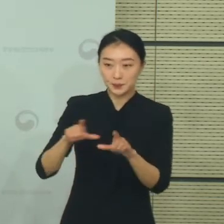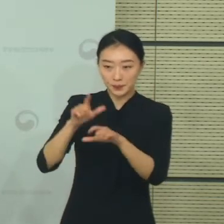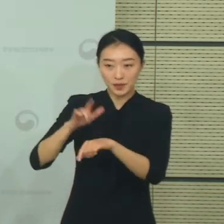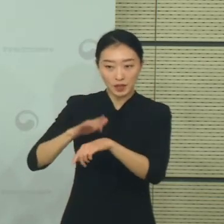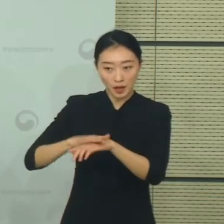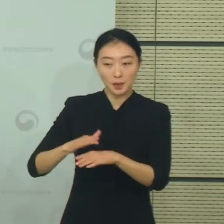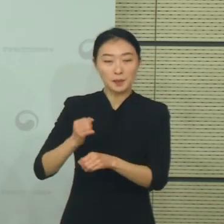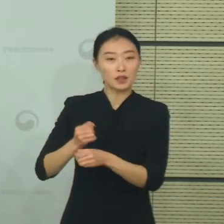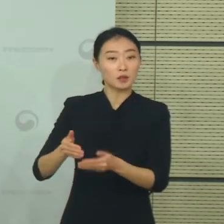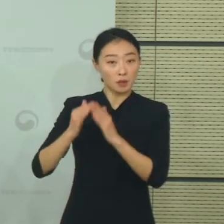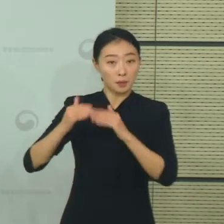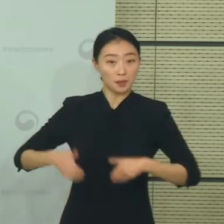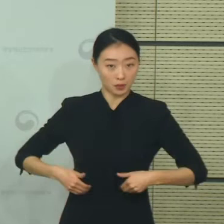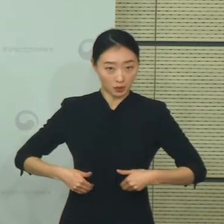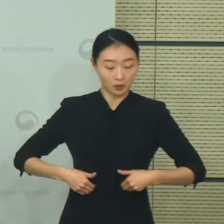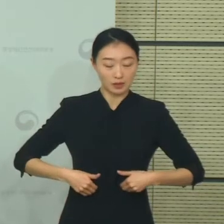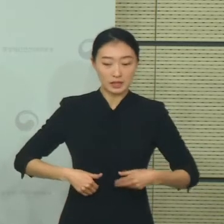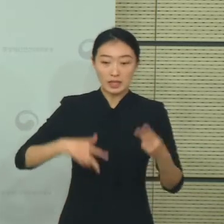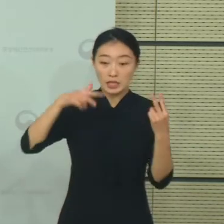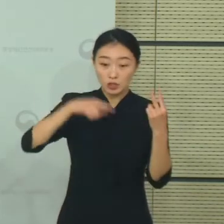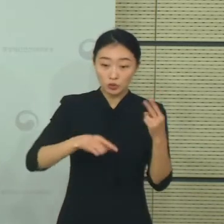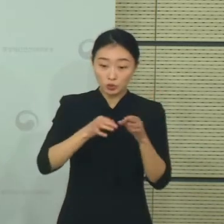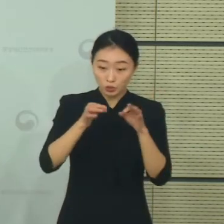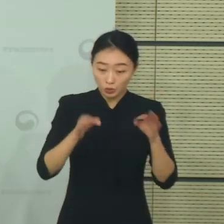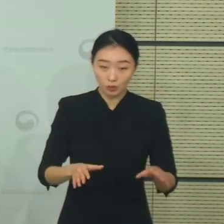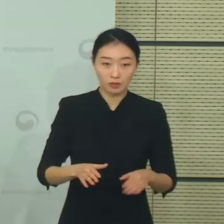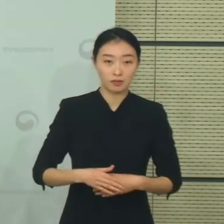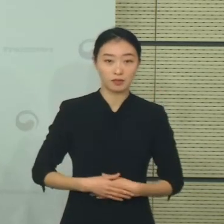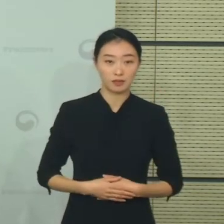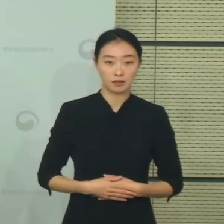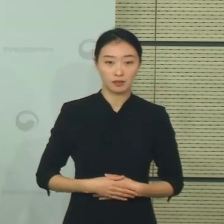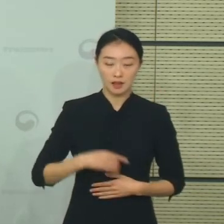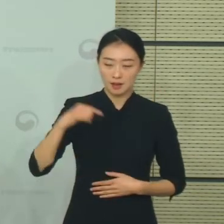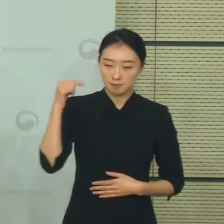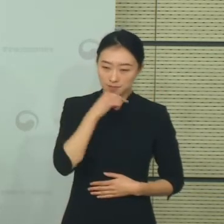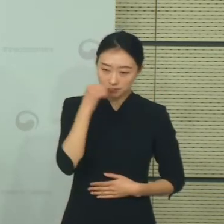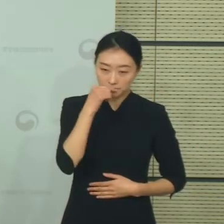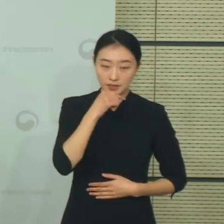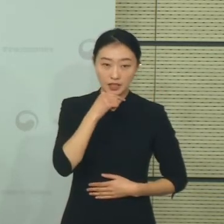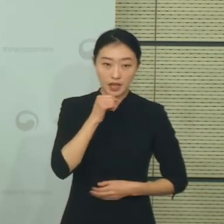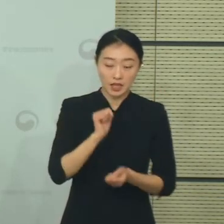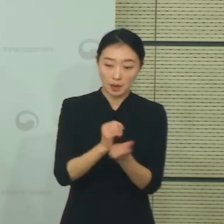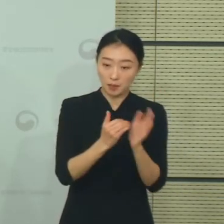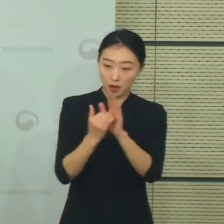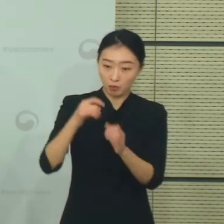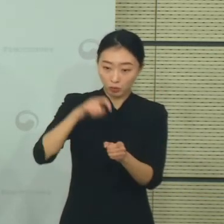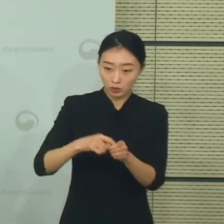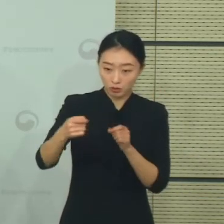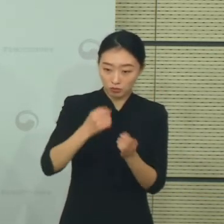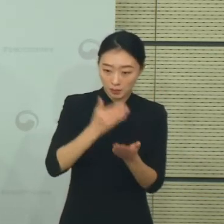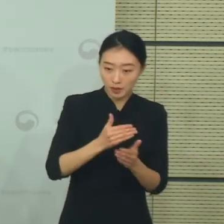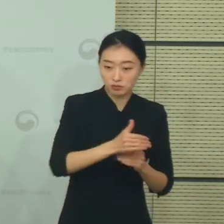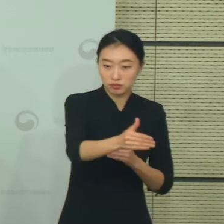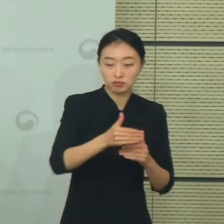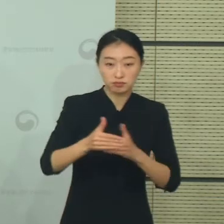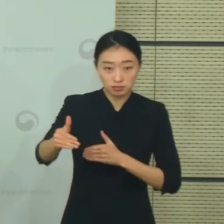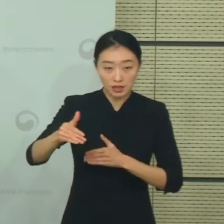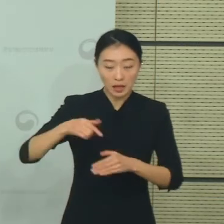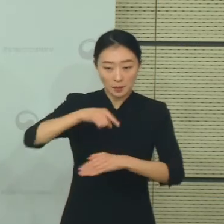저희가 2주간에 이러한 강화된 사회적 거리두기를 하면서 2주